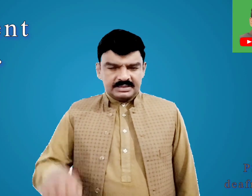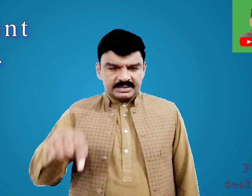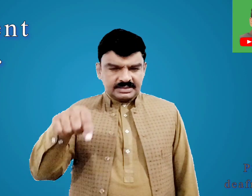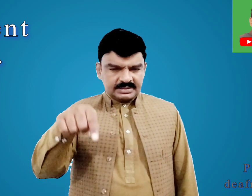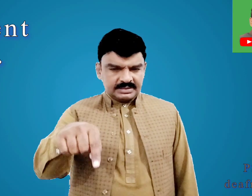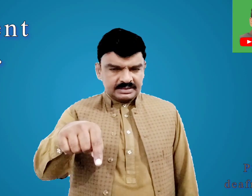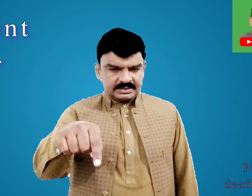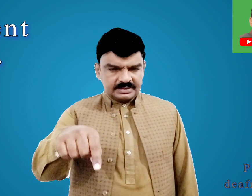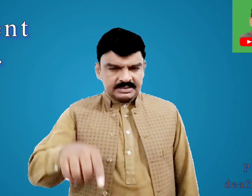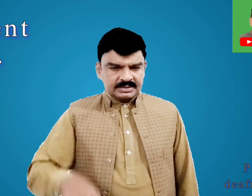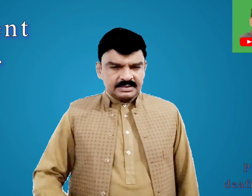प्रेजेंट